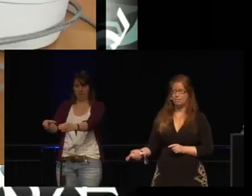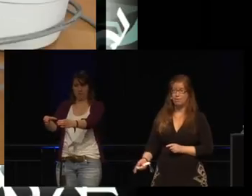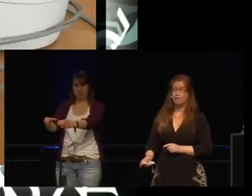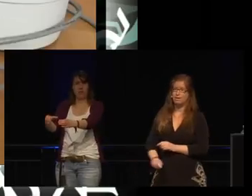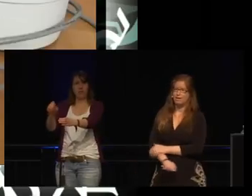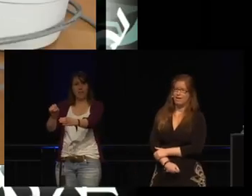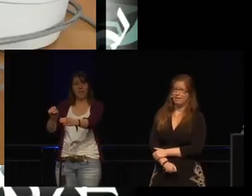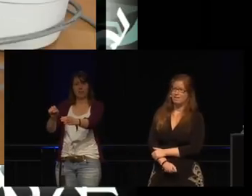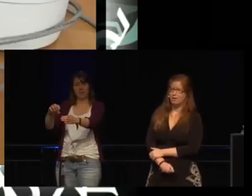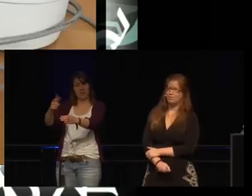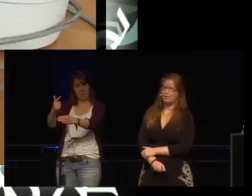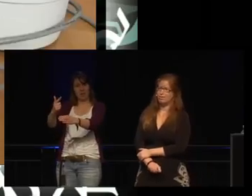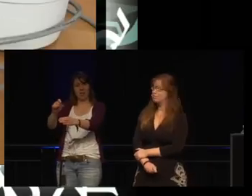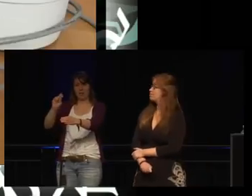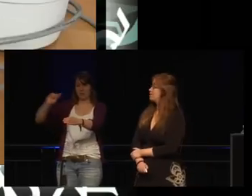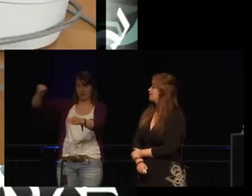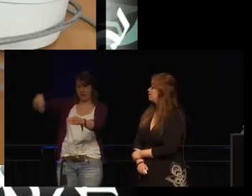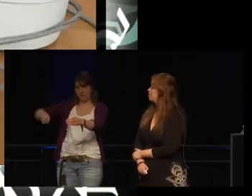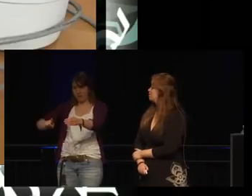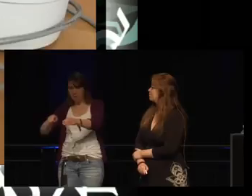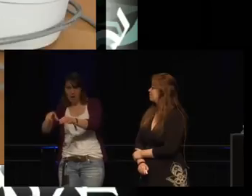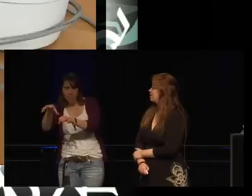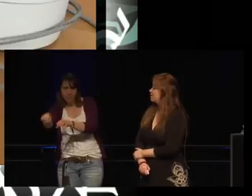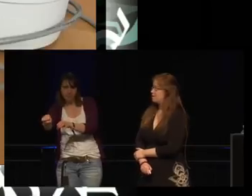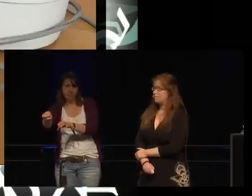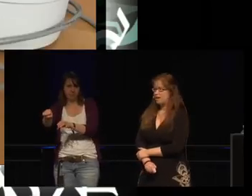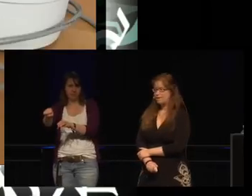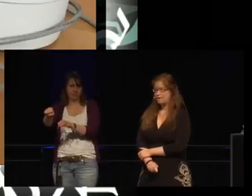y me demostraron cómo podían hackear la cámara